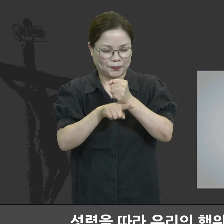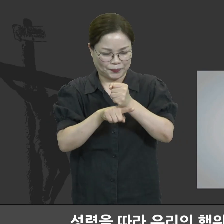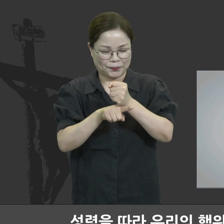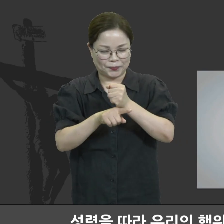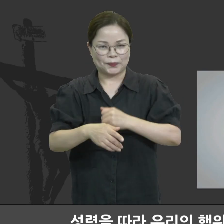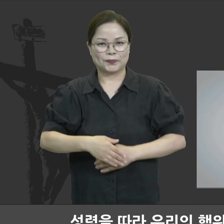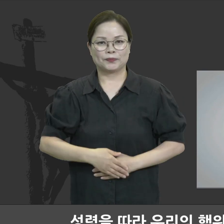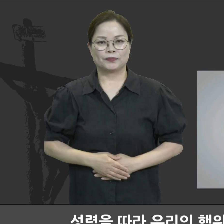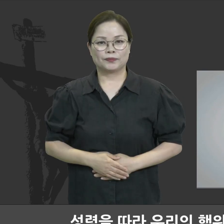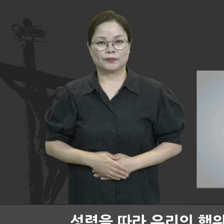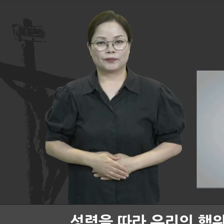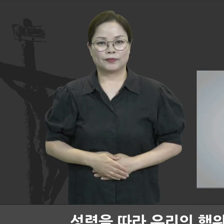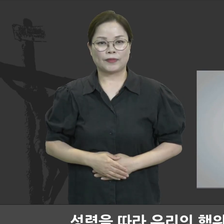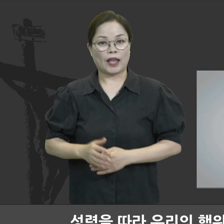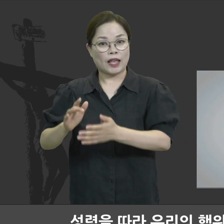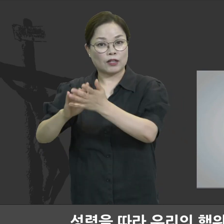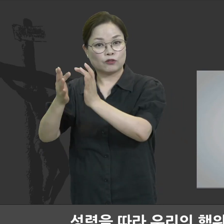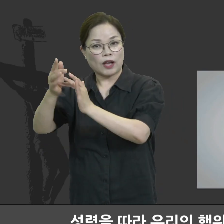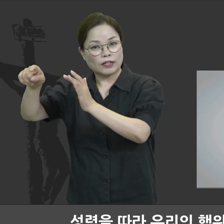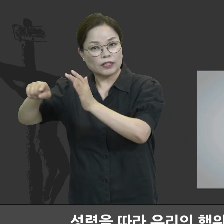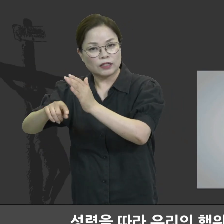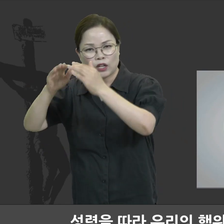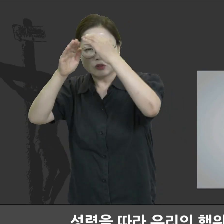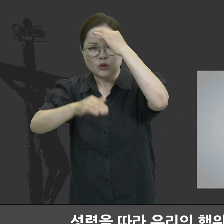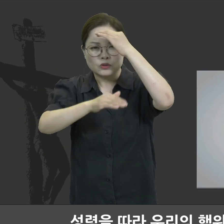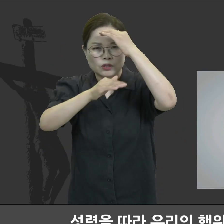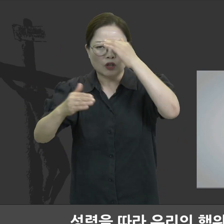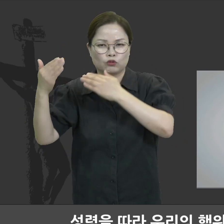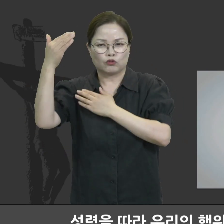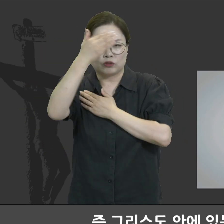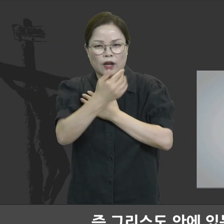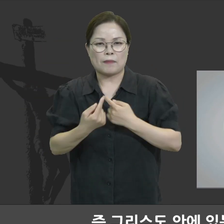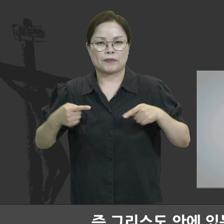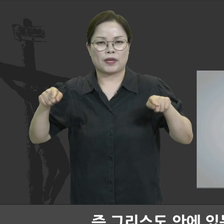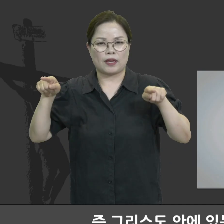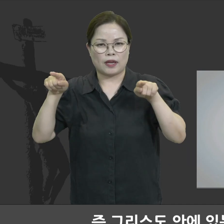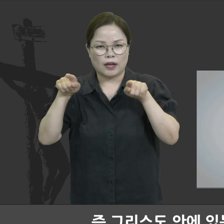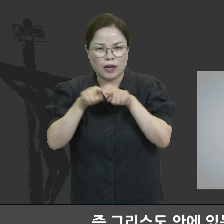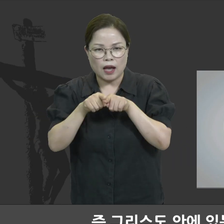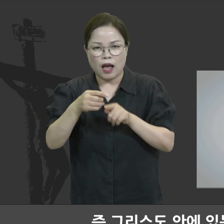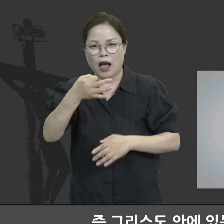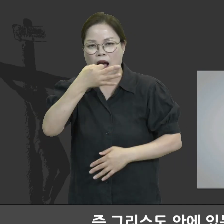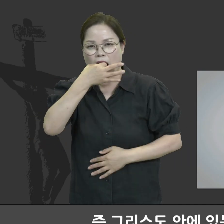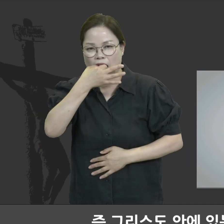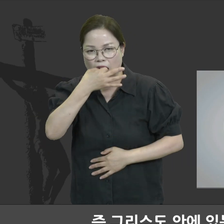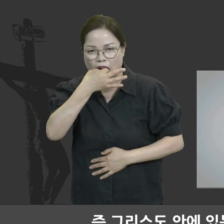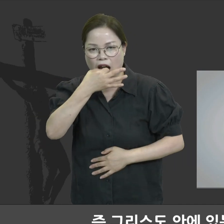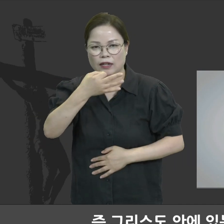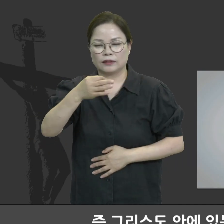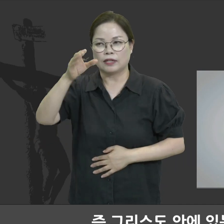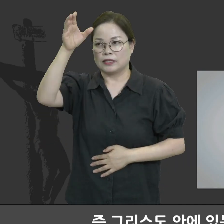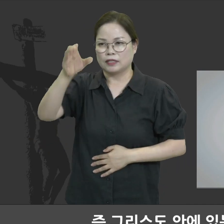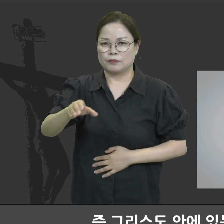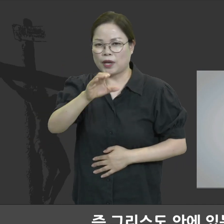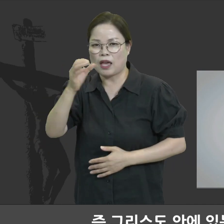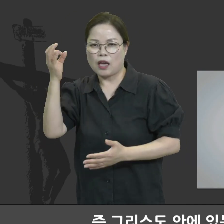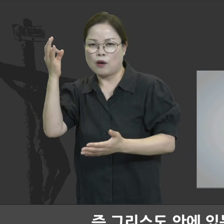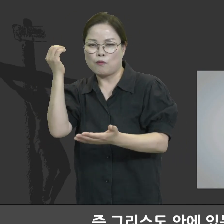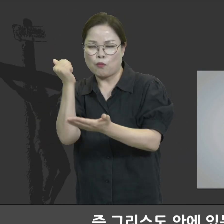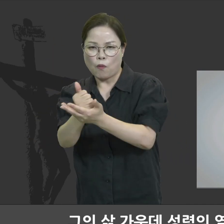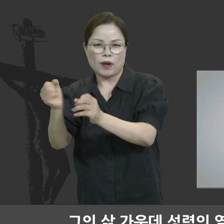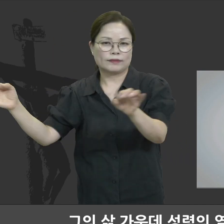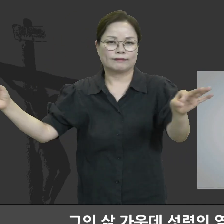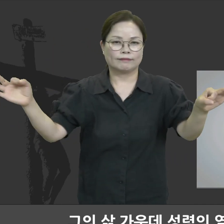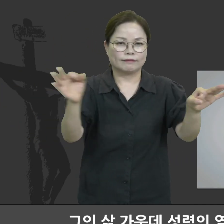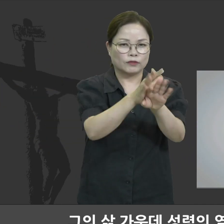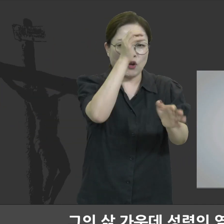의미합니다. 즉, 그리스도 안에 있는 성도는 육체와 함께 그 정욕과 탐심을 십자가에 못 박고